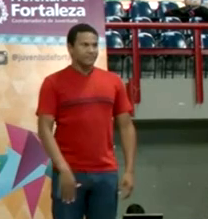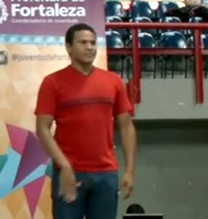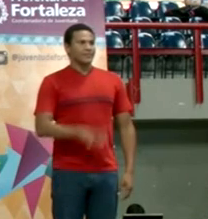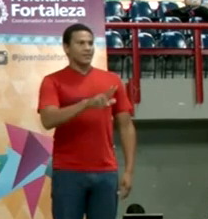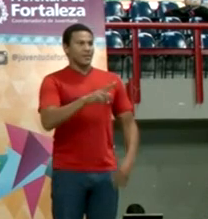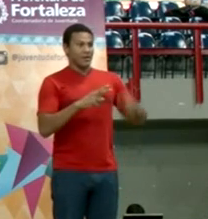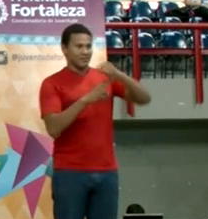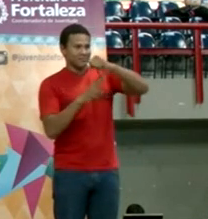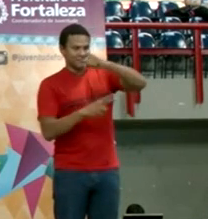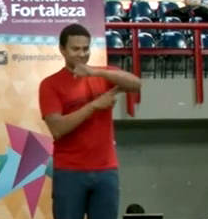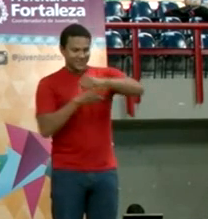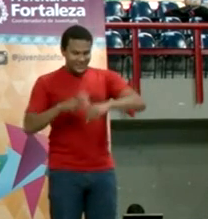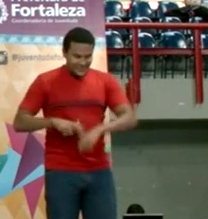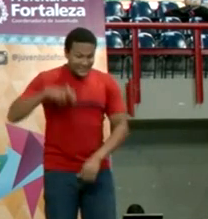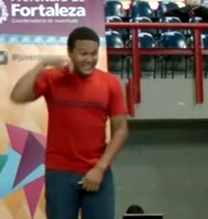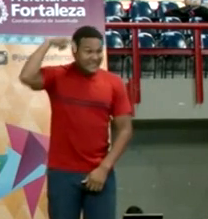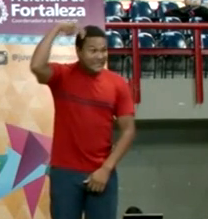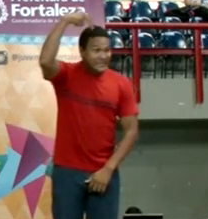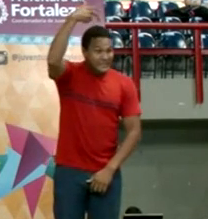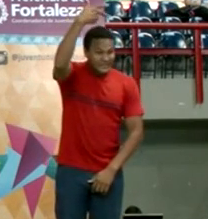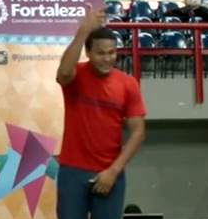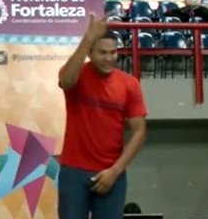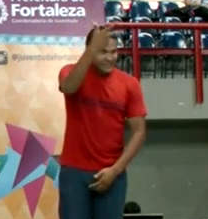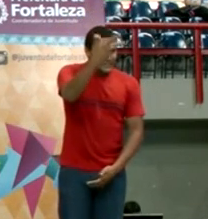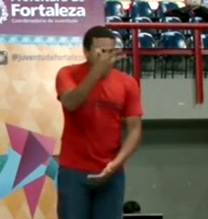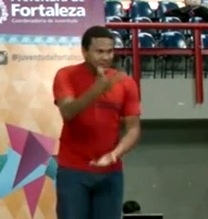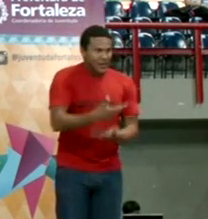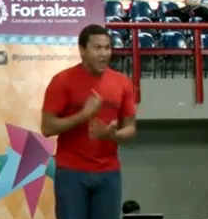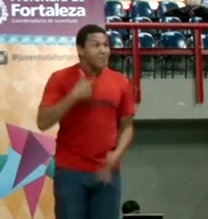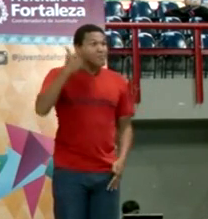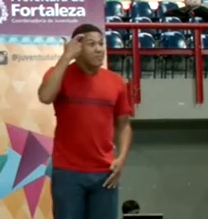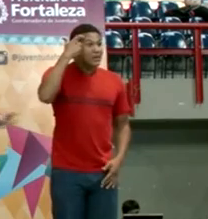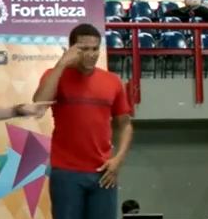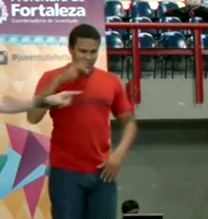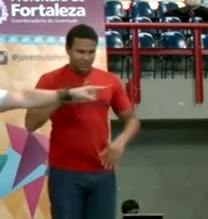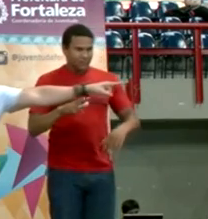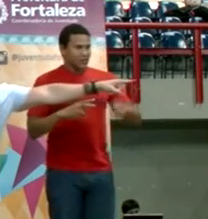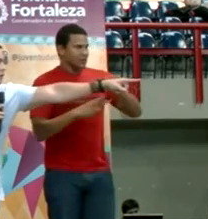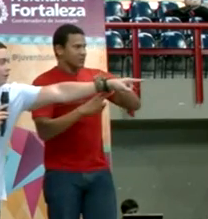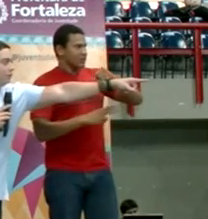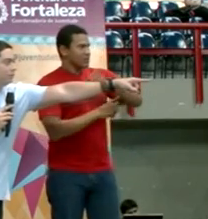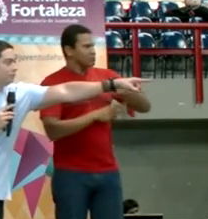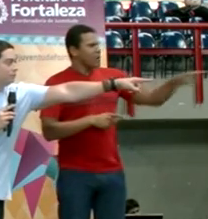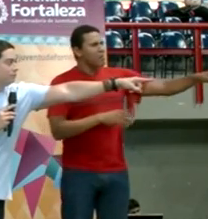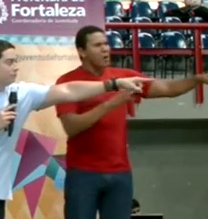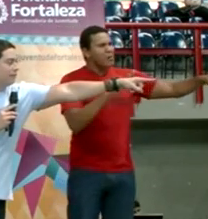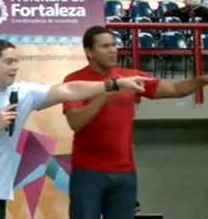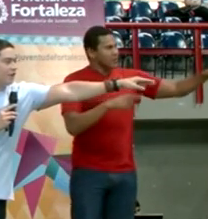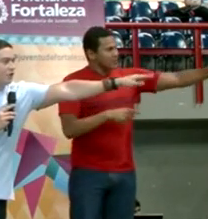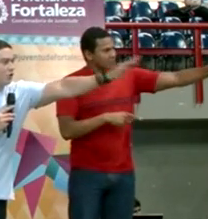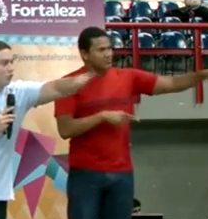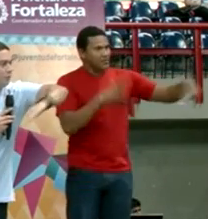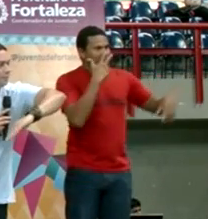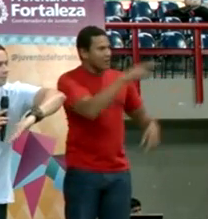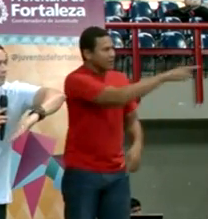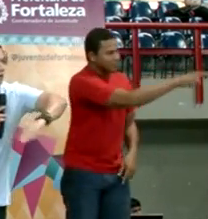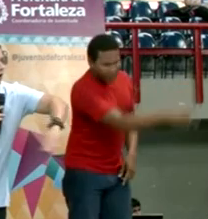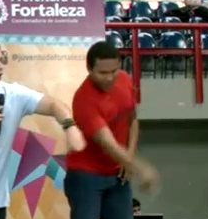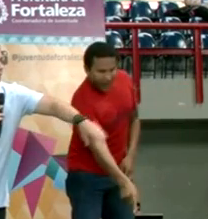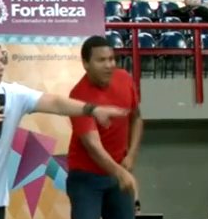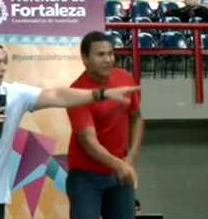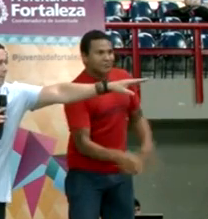e pulou da ponte. Ele não olhou de onde ele pulou mais ou menos da altura disso aqui, ó. Da caixa de